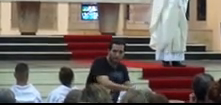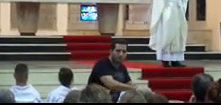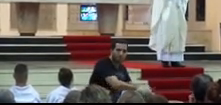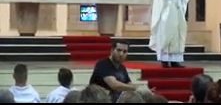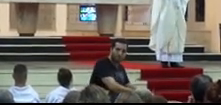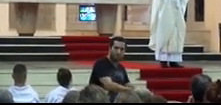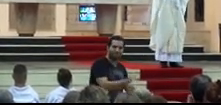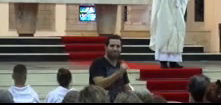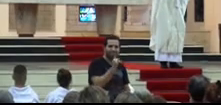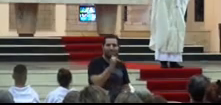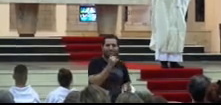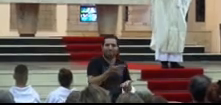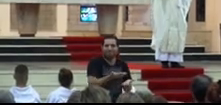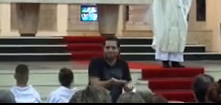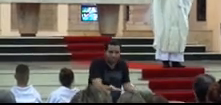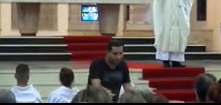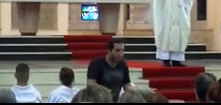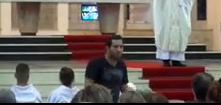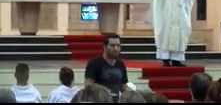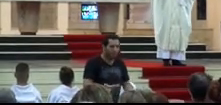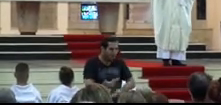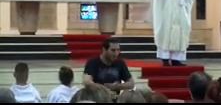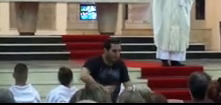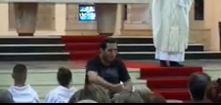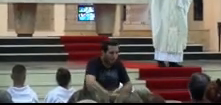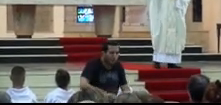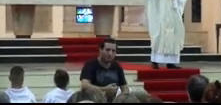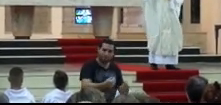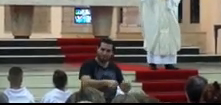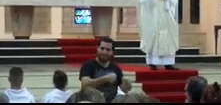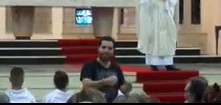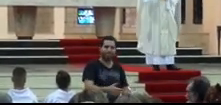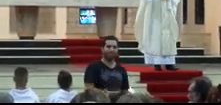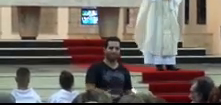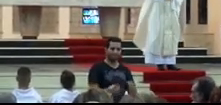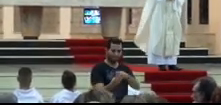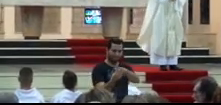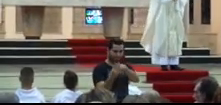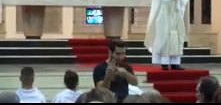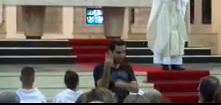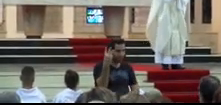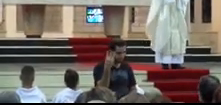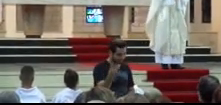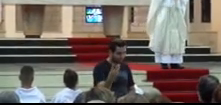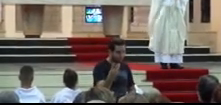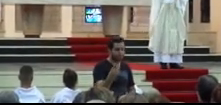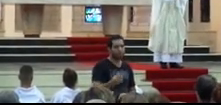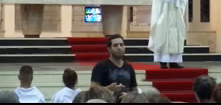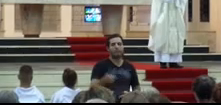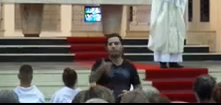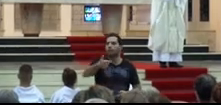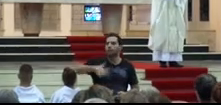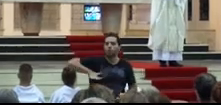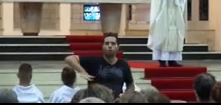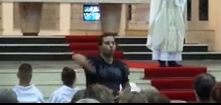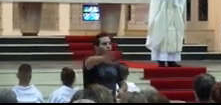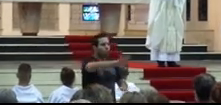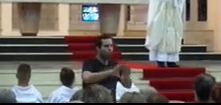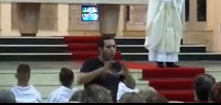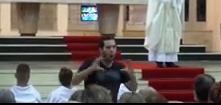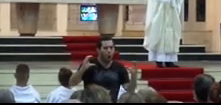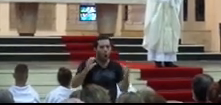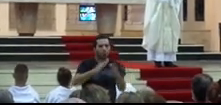Caros irmãos e irmãs, a comunidade do povo cristão deve ser, por excelência, a comunidade